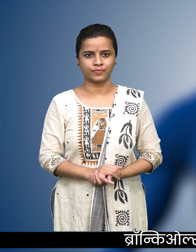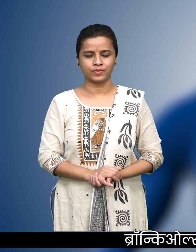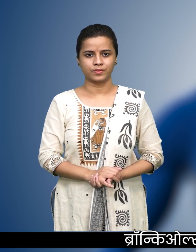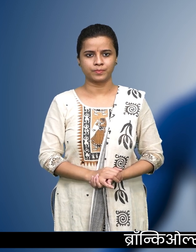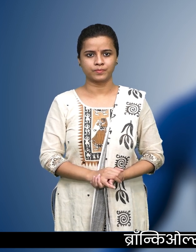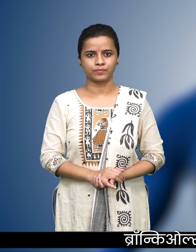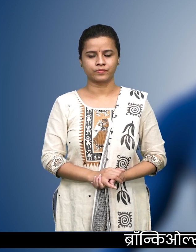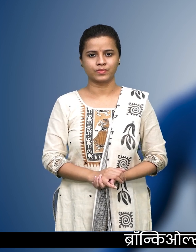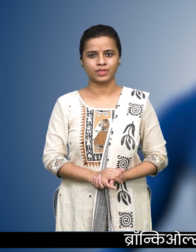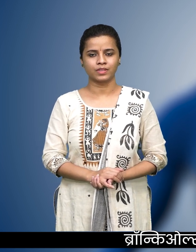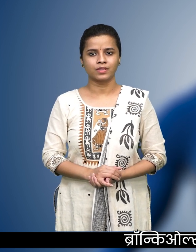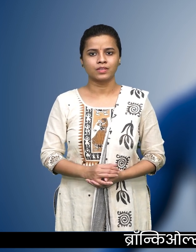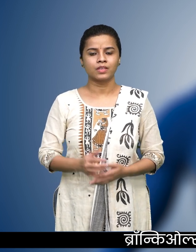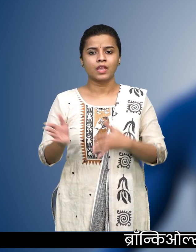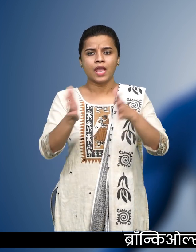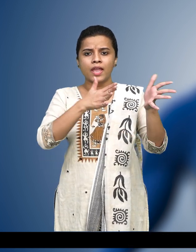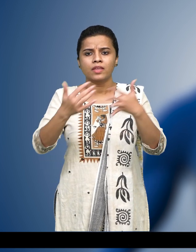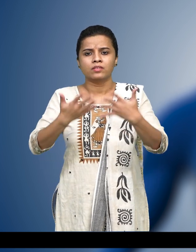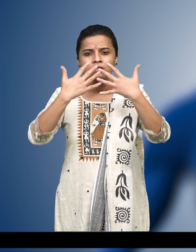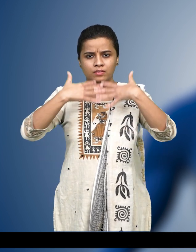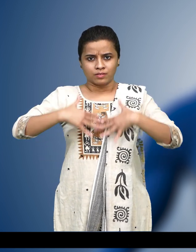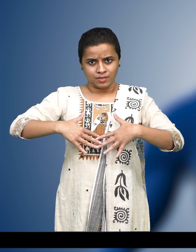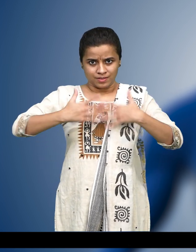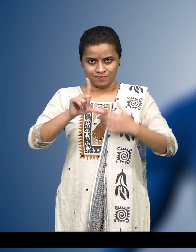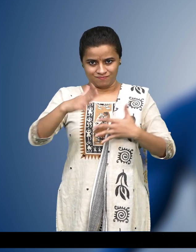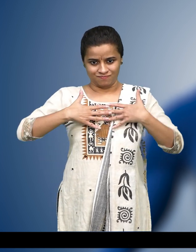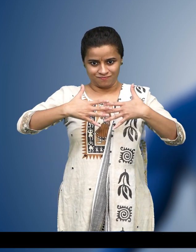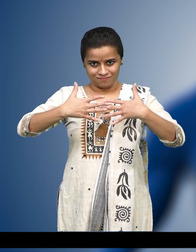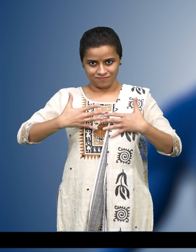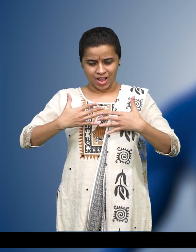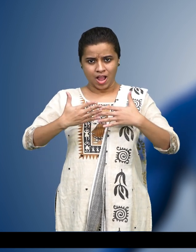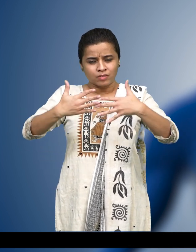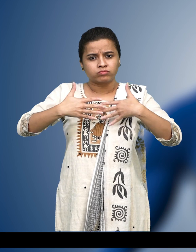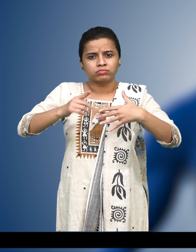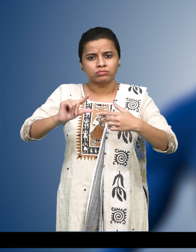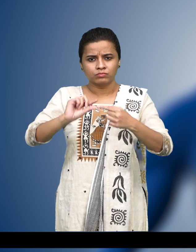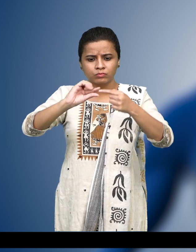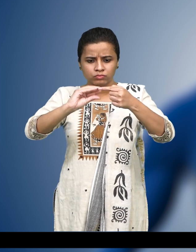ब्रॉन्किओल्सच्या टर्मिनल्सवर हवेच्या पिशव्या असतात, त्यांना अल्व्होली असे म्हणतात.